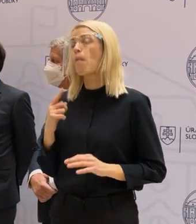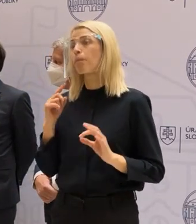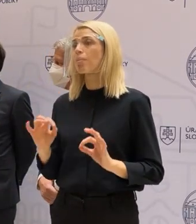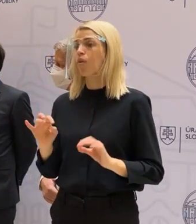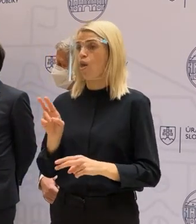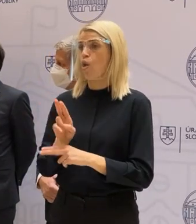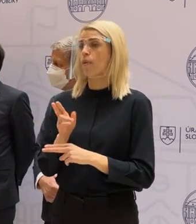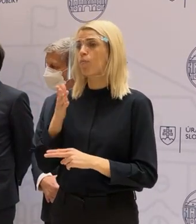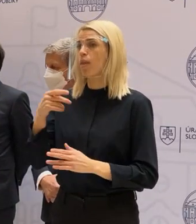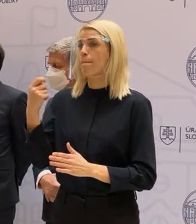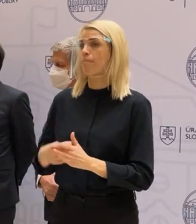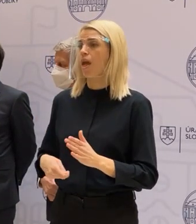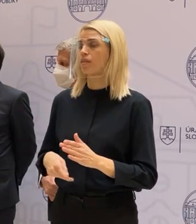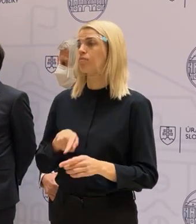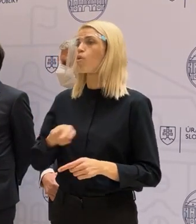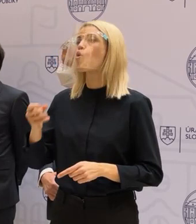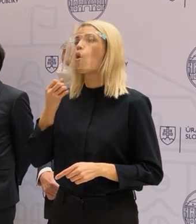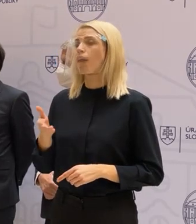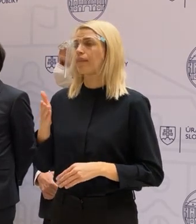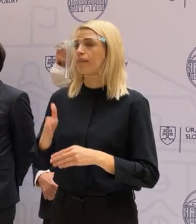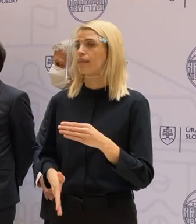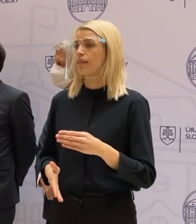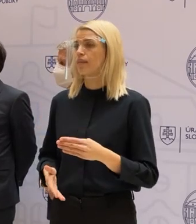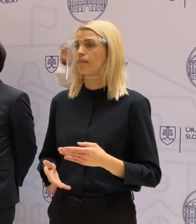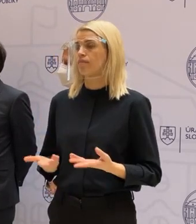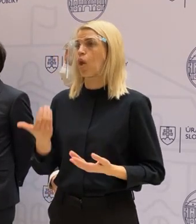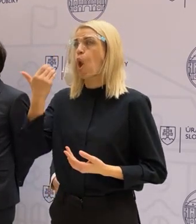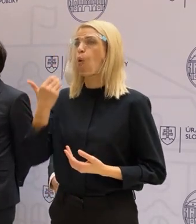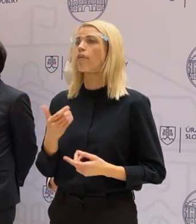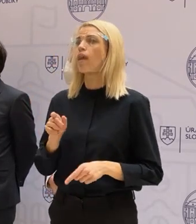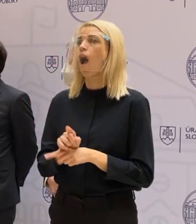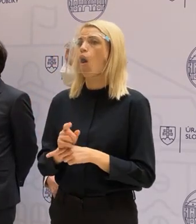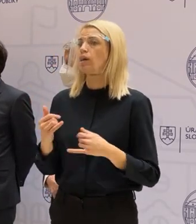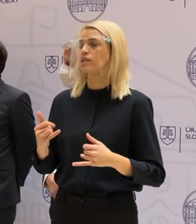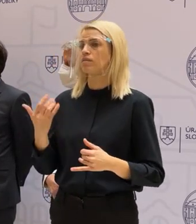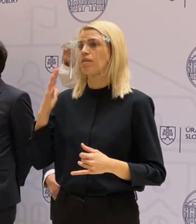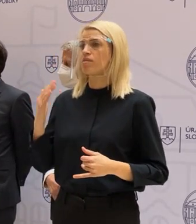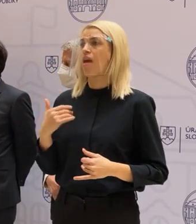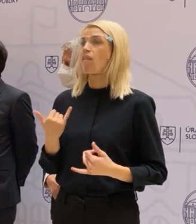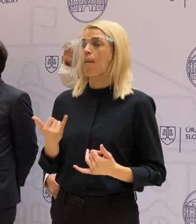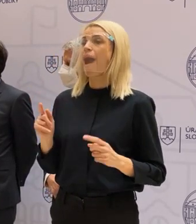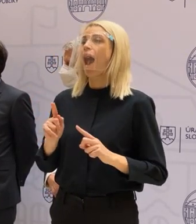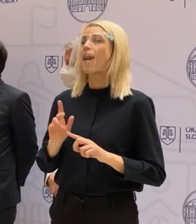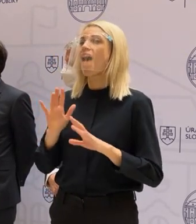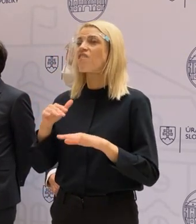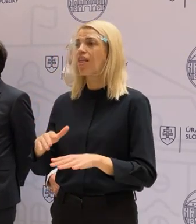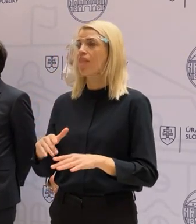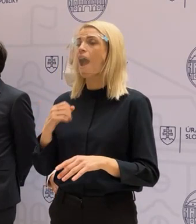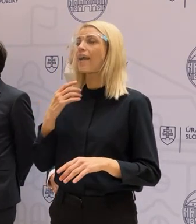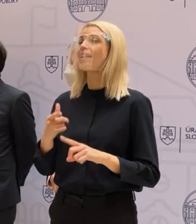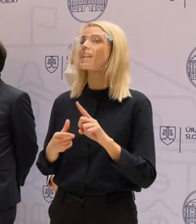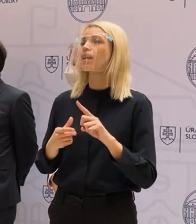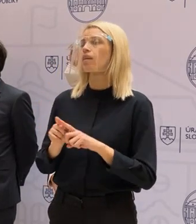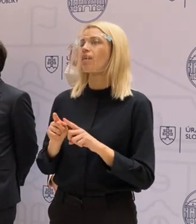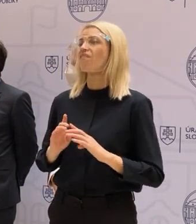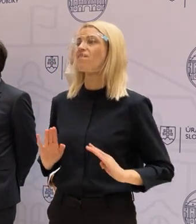tieto opatrenia budú platiť, pretože bežní ľudia asi nevedia, kde sme asi zhruba teraz pri tom omikrone, že kedy čakáme ten